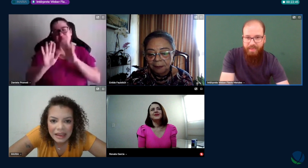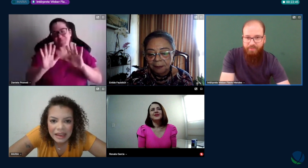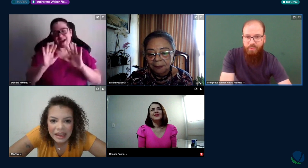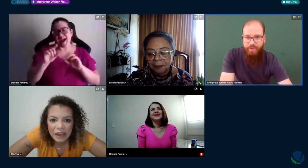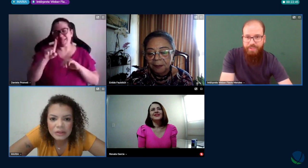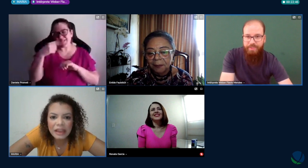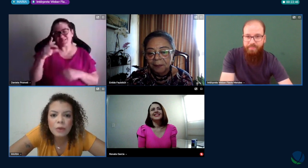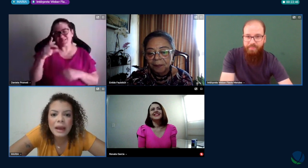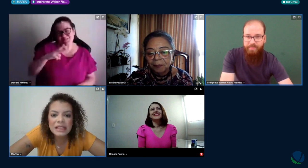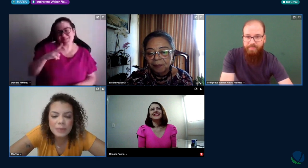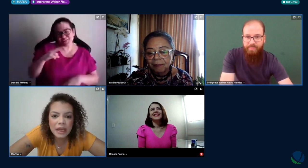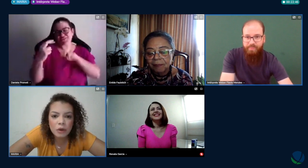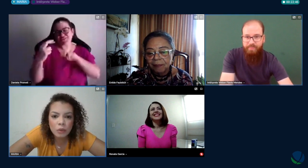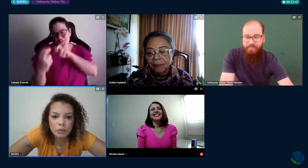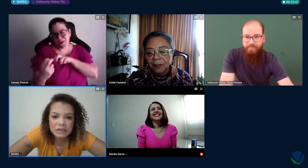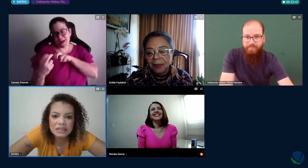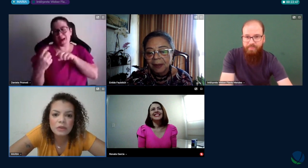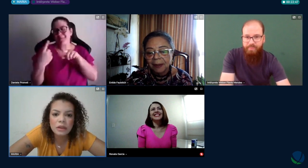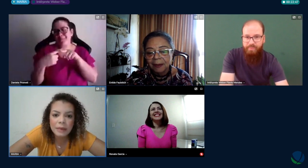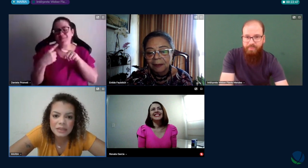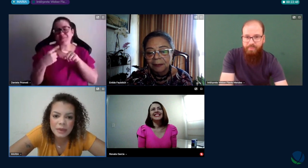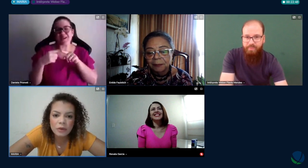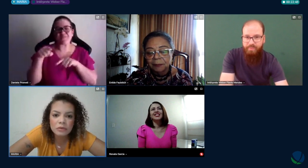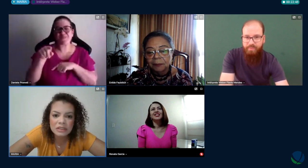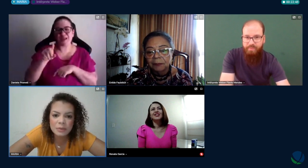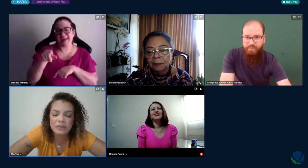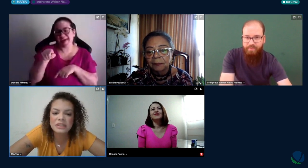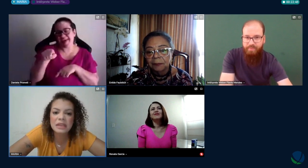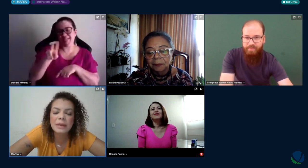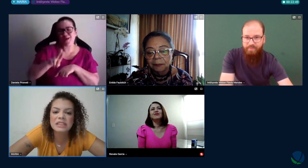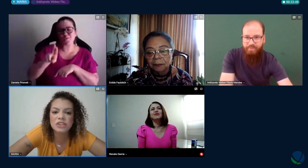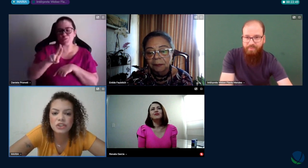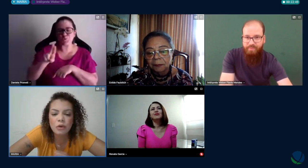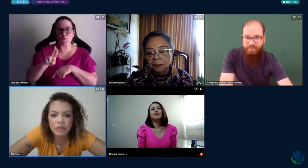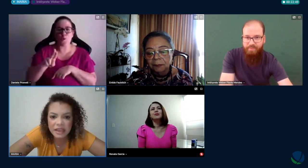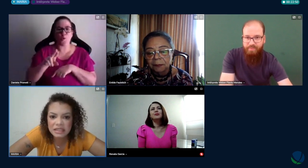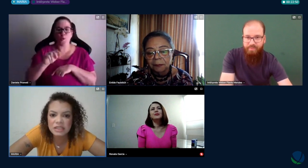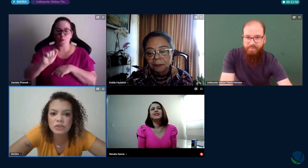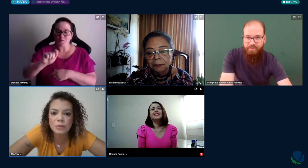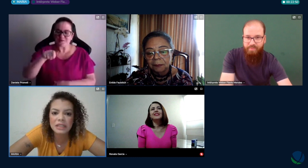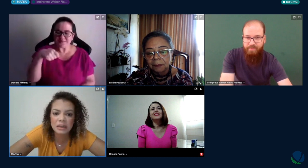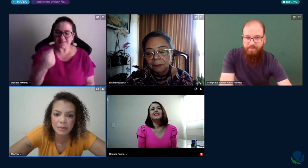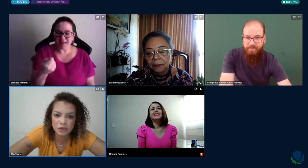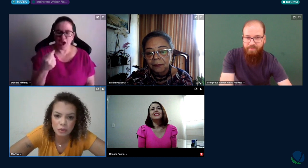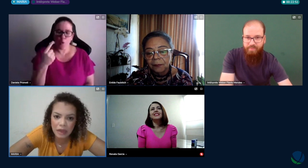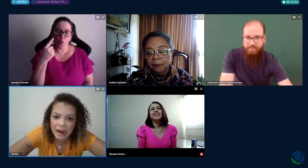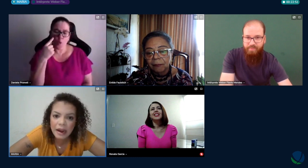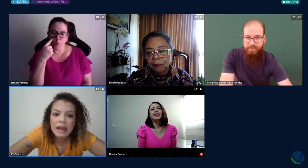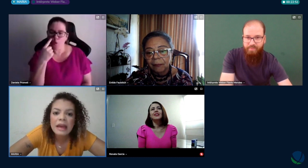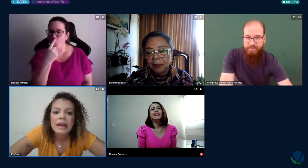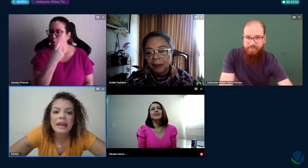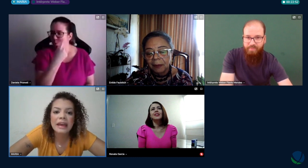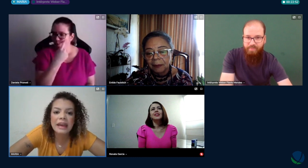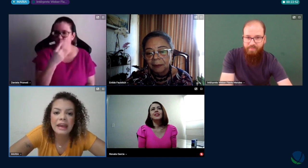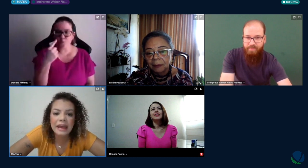professora, obrigado, vou corrigir. Eu tenho mais perguntas para fazer, mas a gente conversa isso de maneira